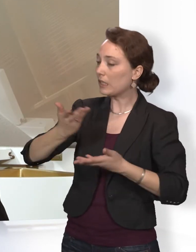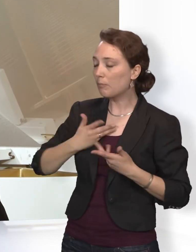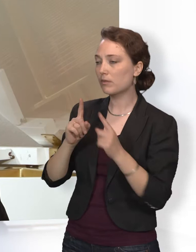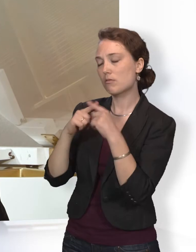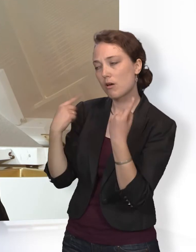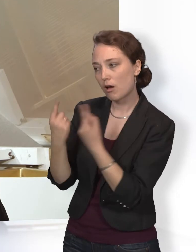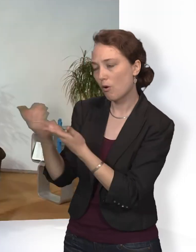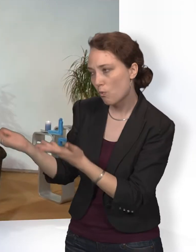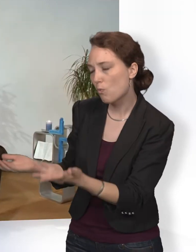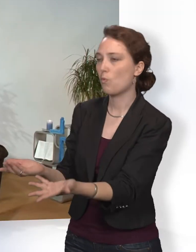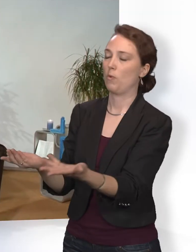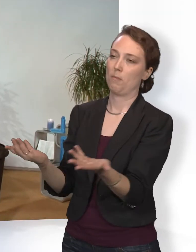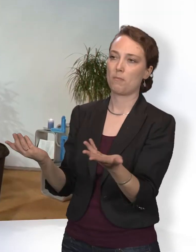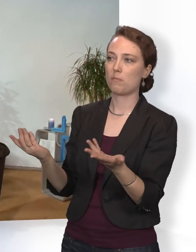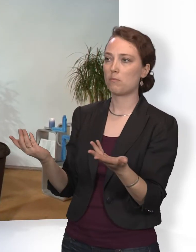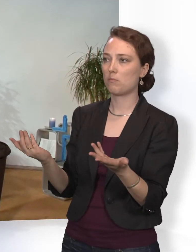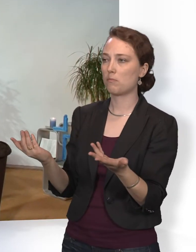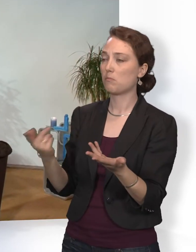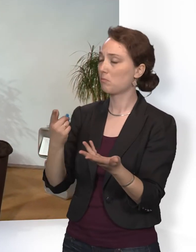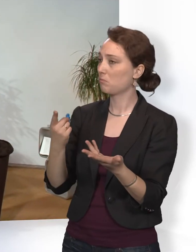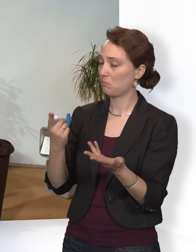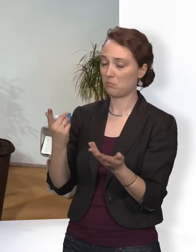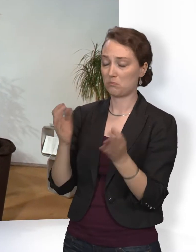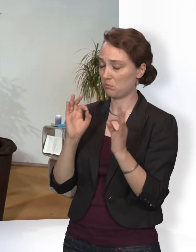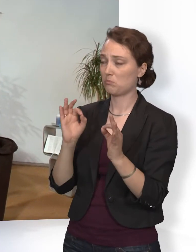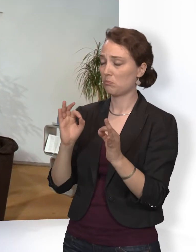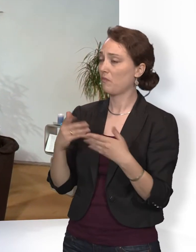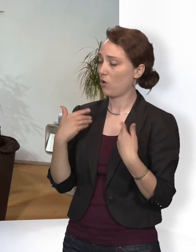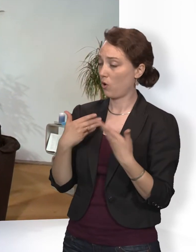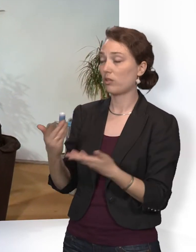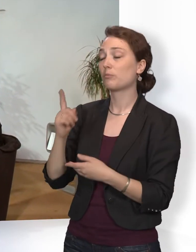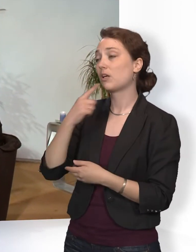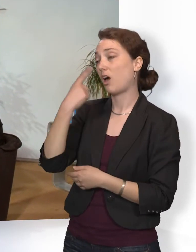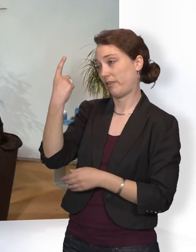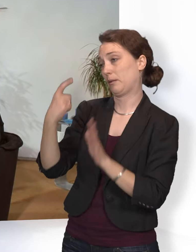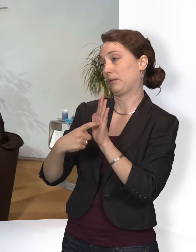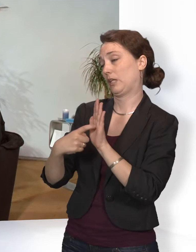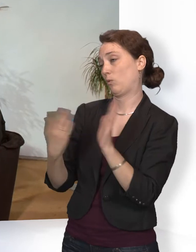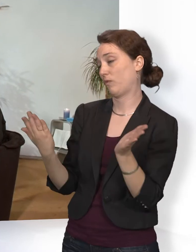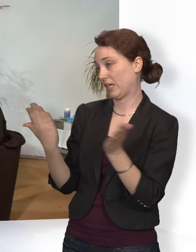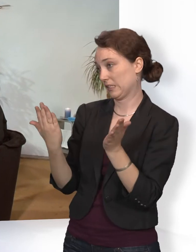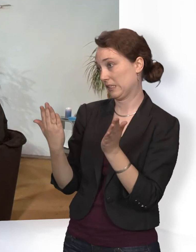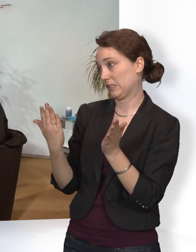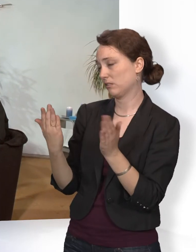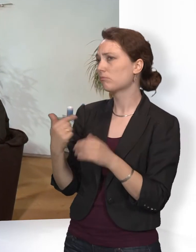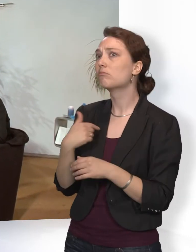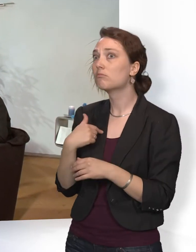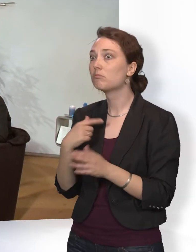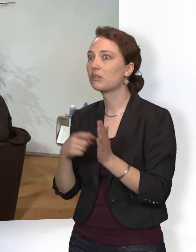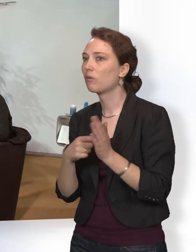Schule zur Verfügung gestellt. War natürlich sehr angetan. Aber er sagte eine Bedingung, wir spitzten die